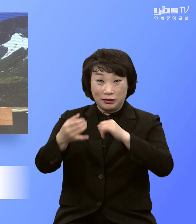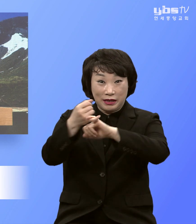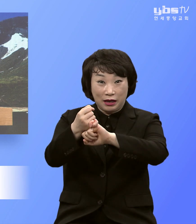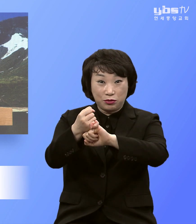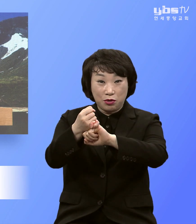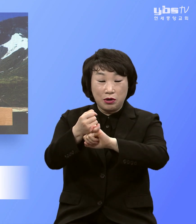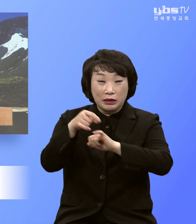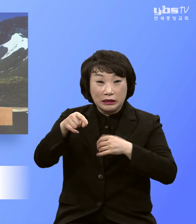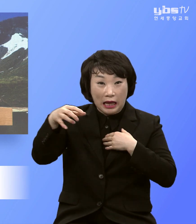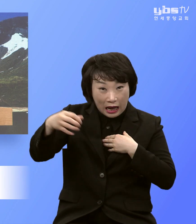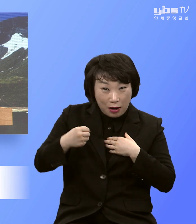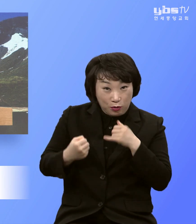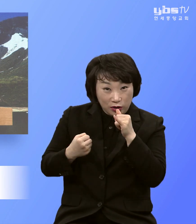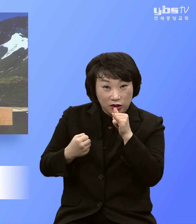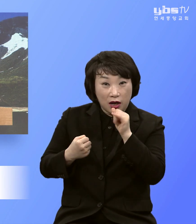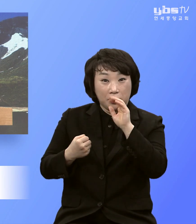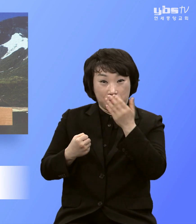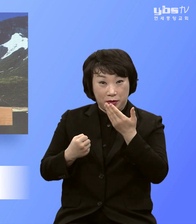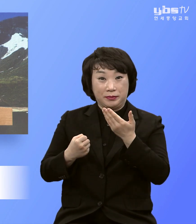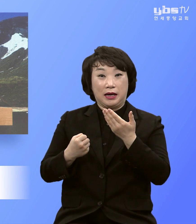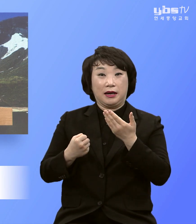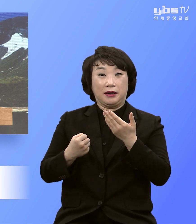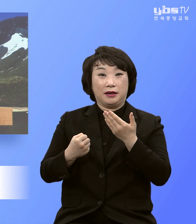약속한 것을 가지고 있어야 된다.